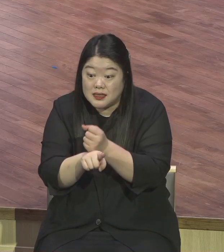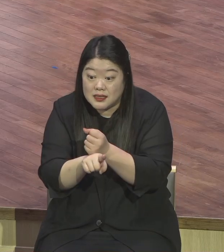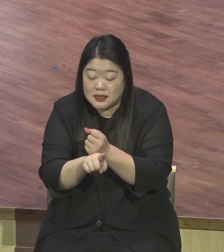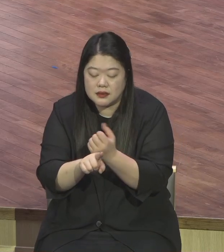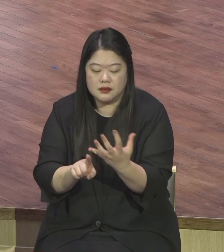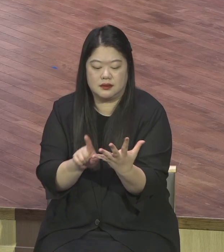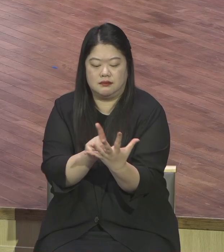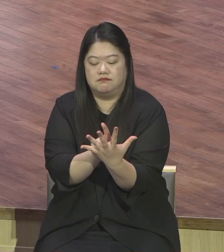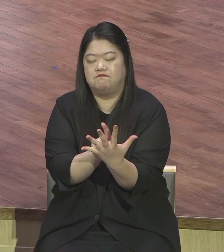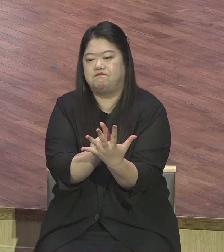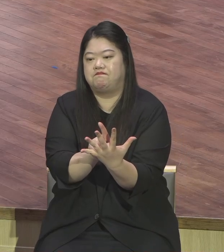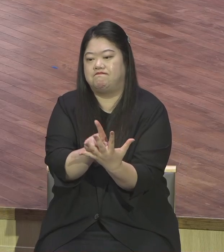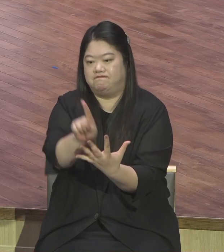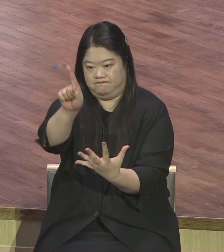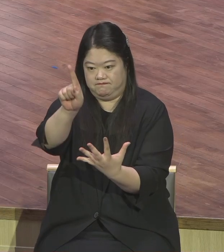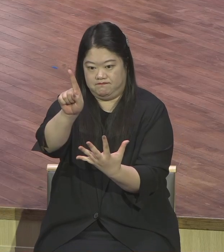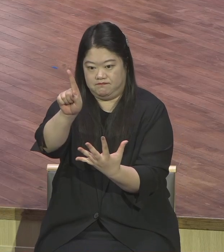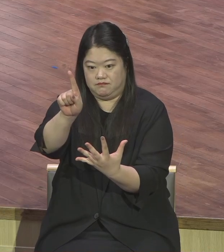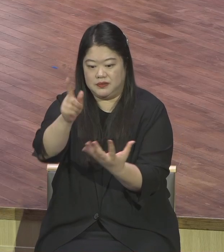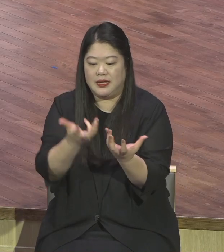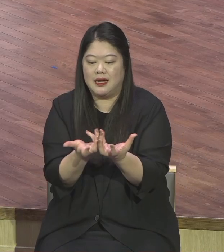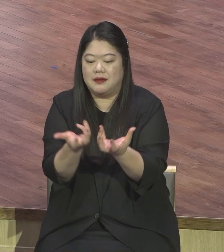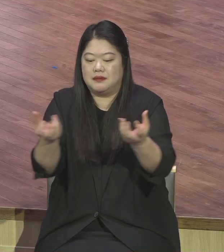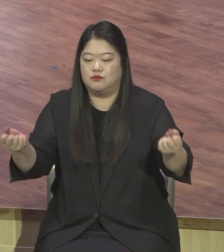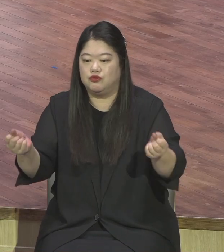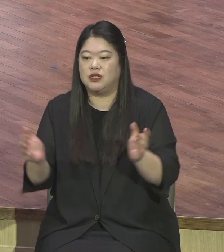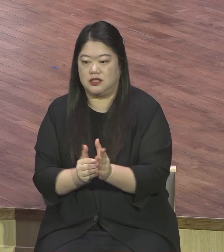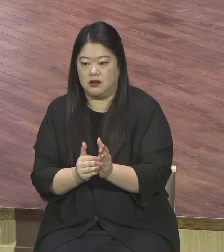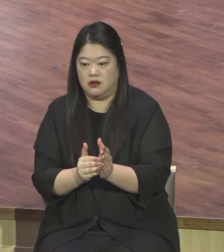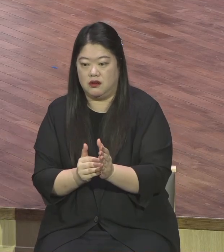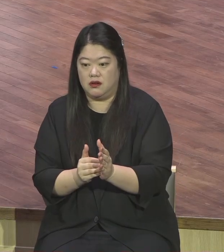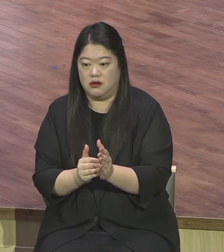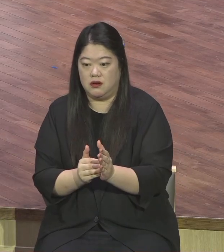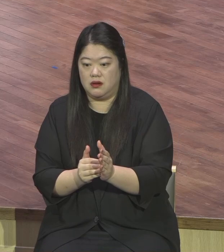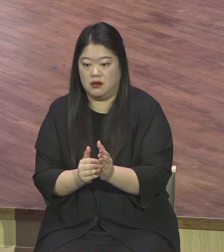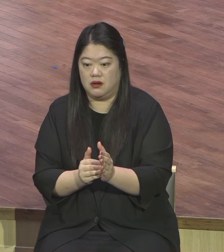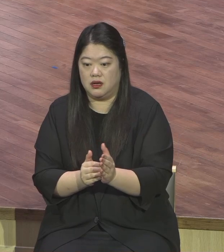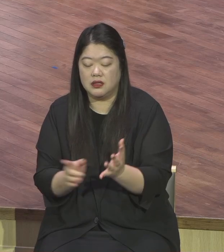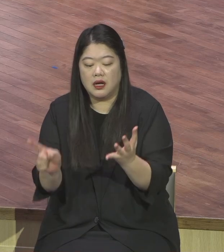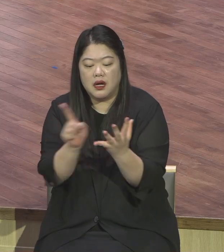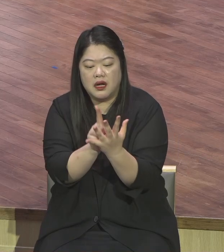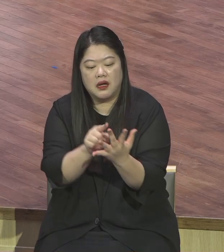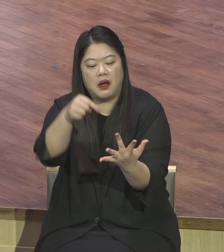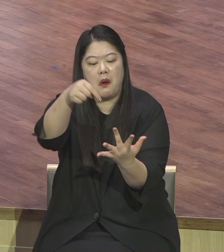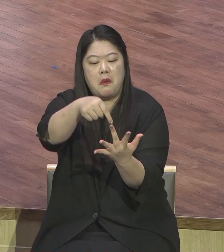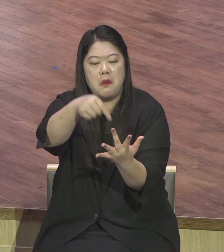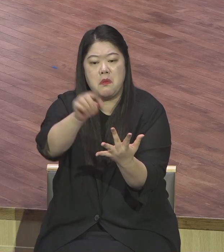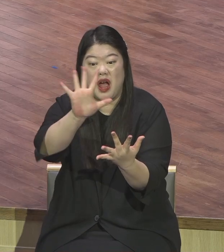말입니까? 망할 자들로부터 떼어놨어. 세상으로부터